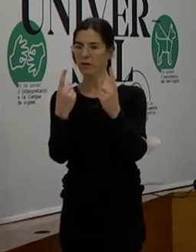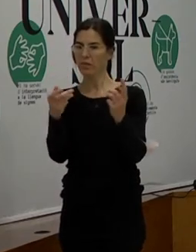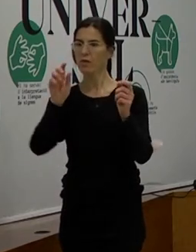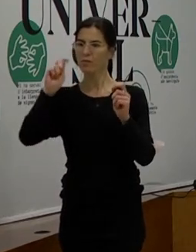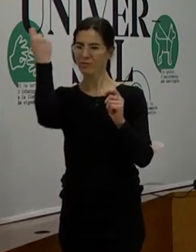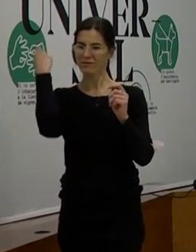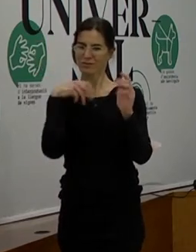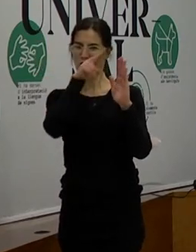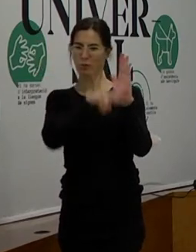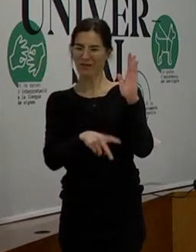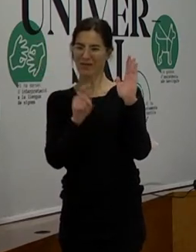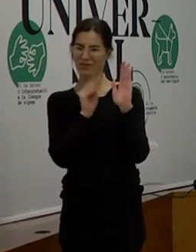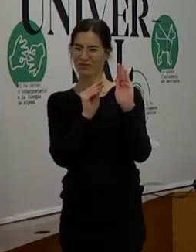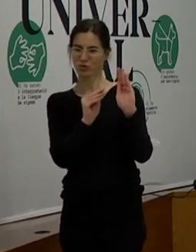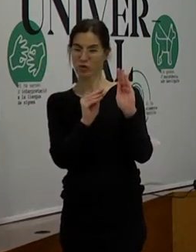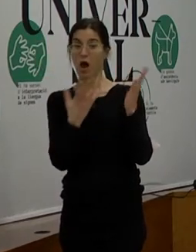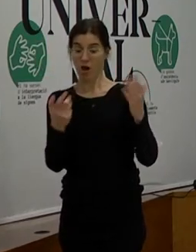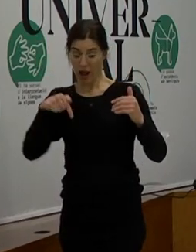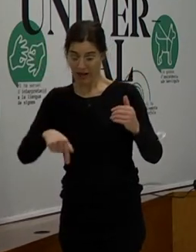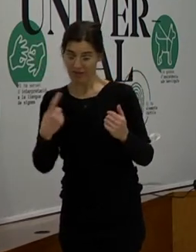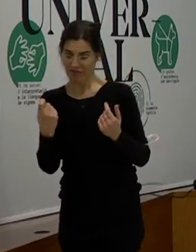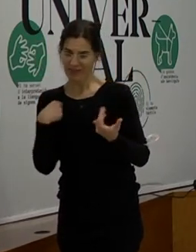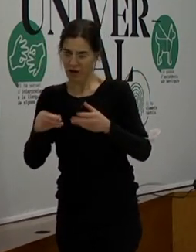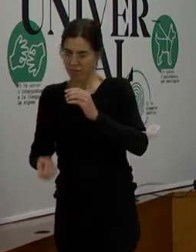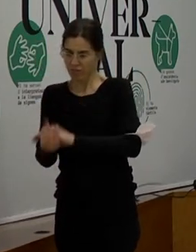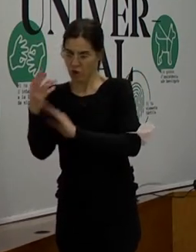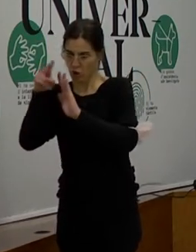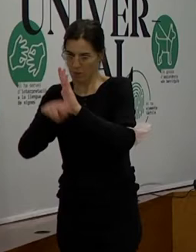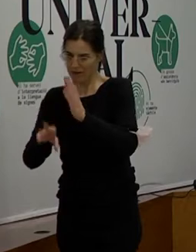tant, el que ens queda aquí ara és treballar perquè estigui a la nostra normativa.